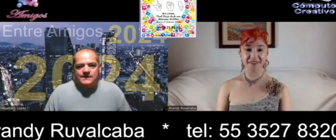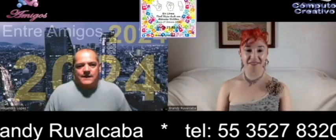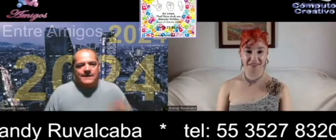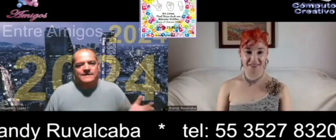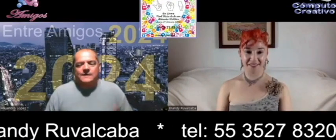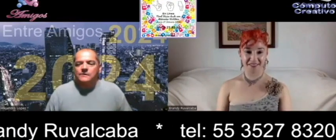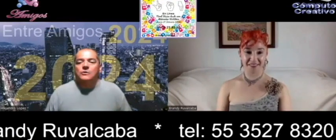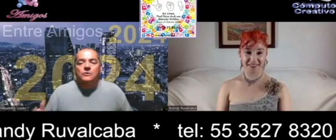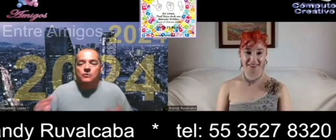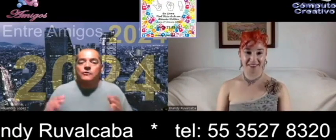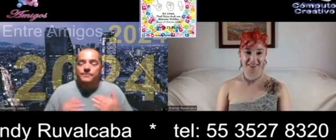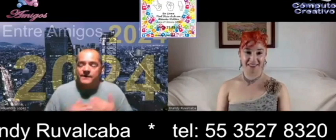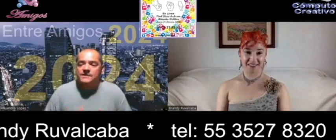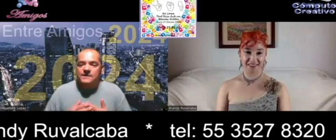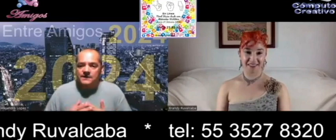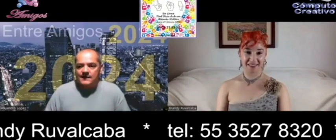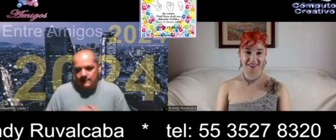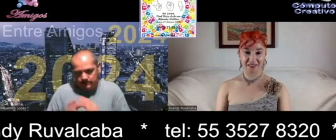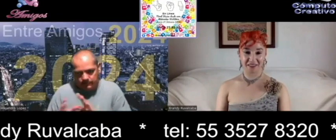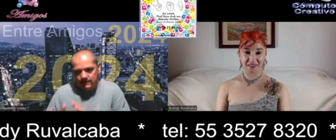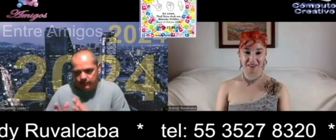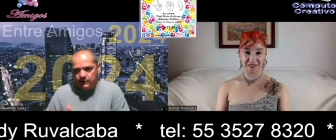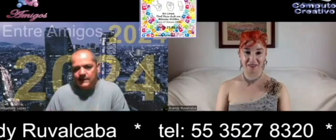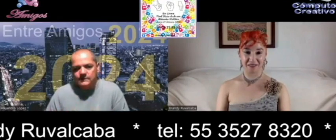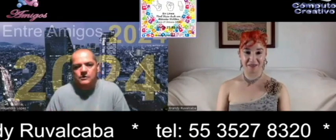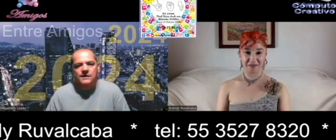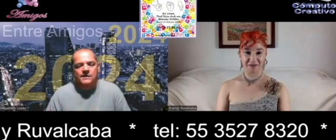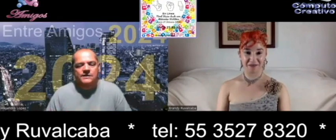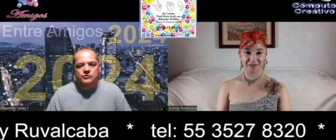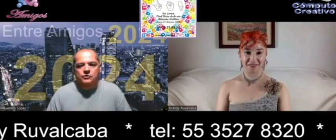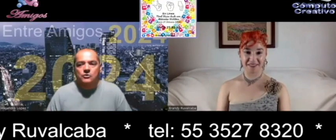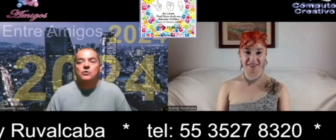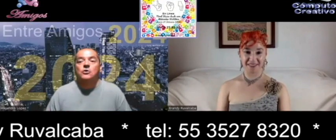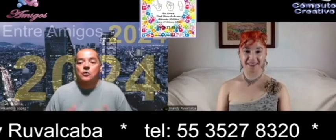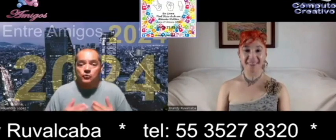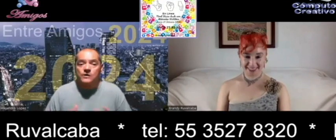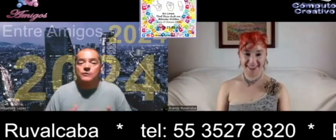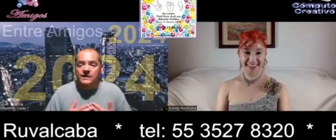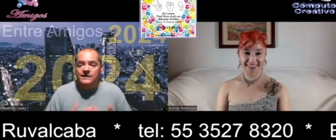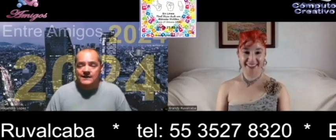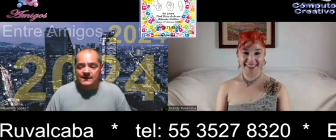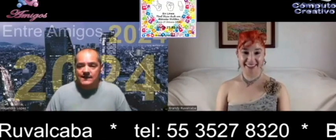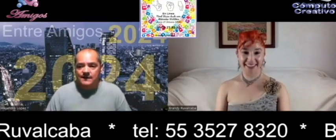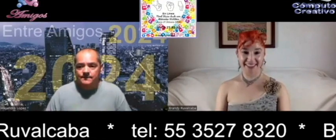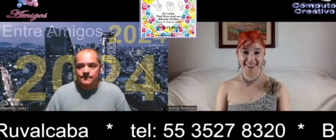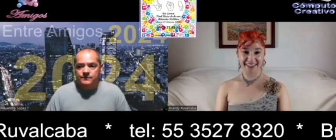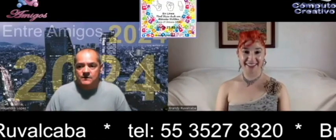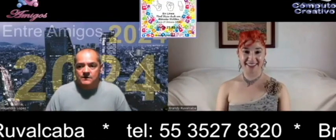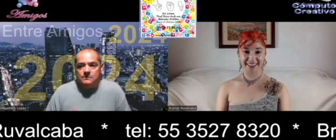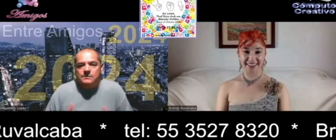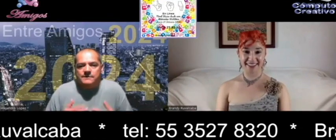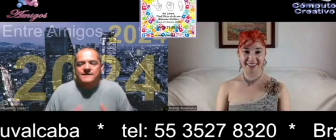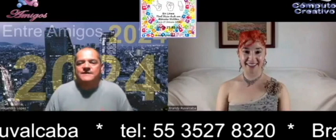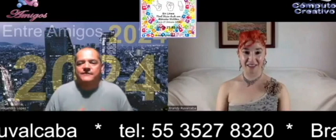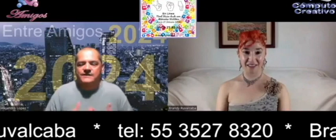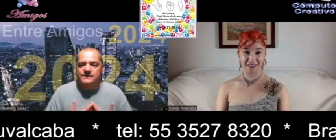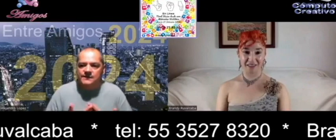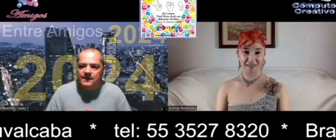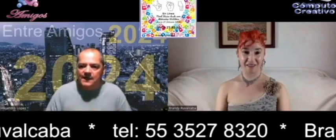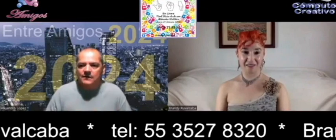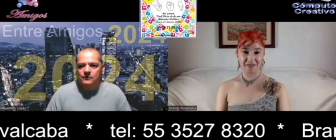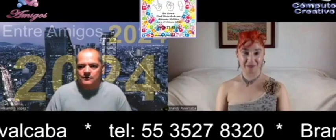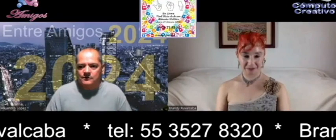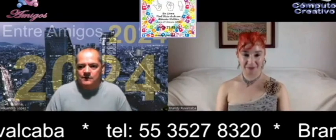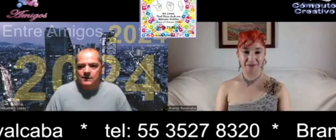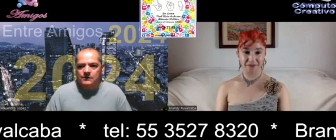Porque dicen, ah, es que no, cuando aprendes a nadar, por ejemplo, en el caso de la natación, con una buena técnica, te vuelves más eficiente